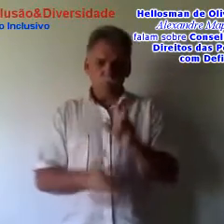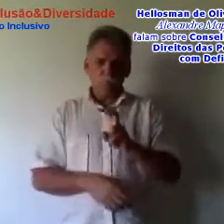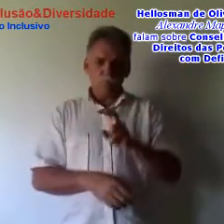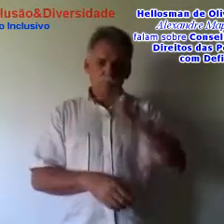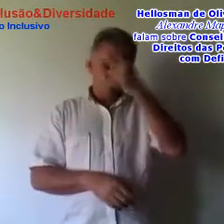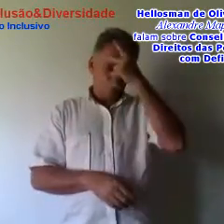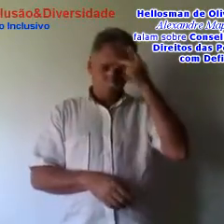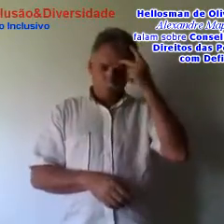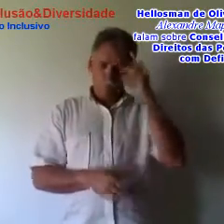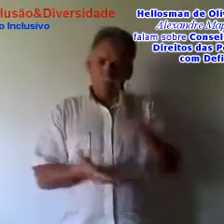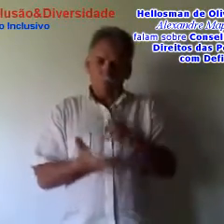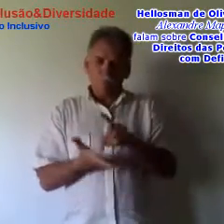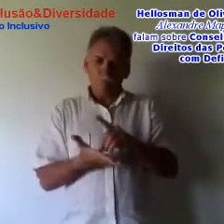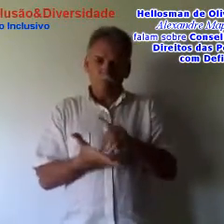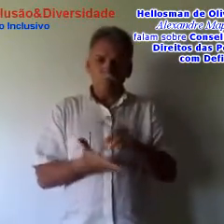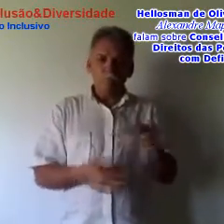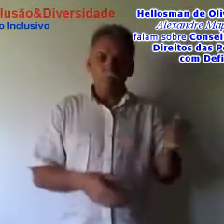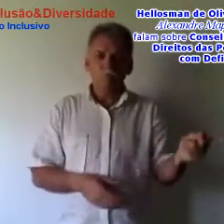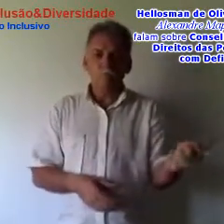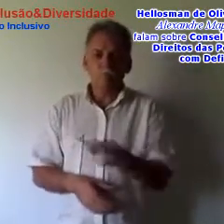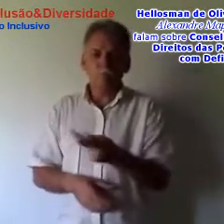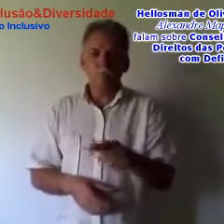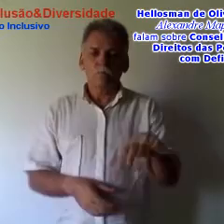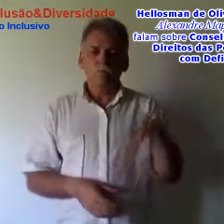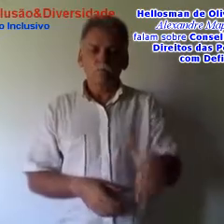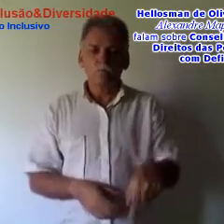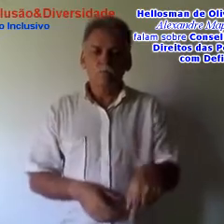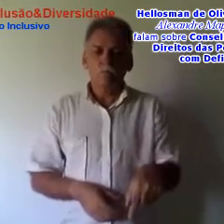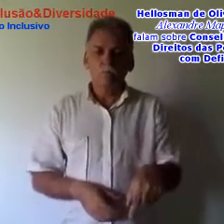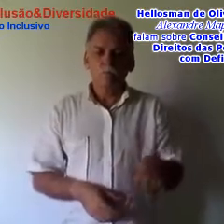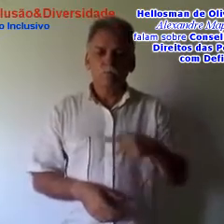o que acontecia antes era que